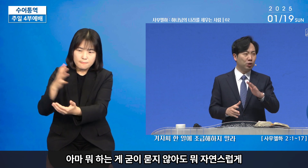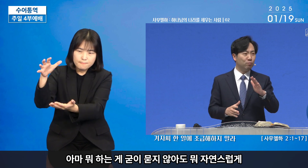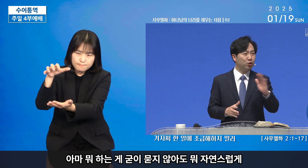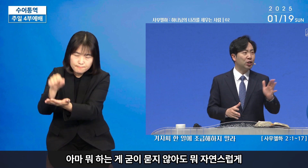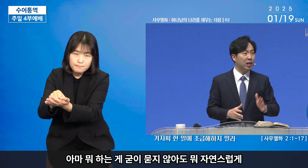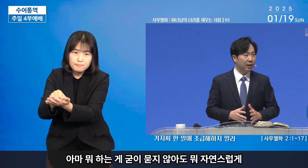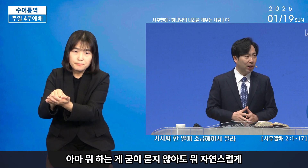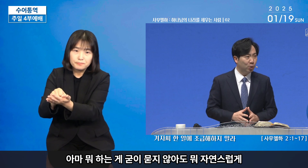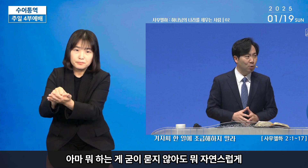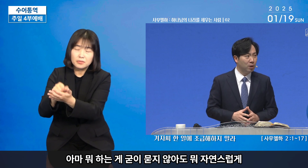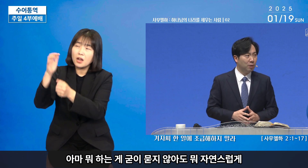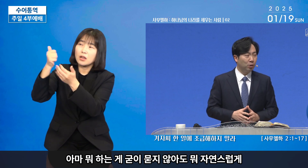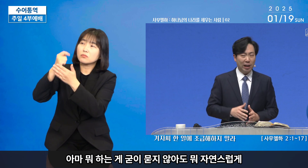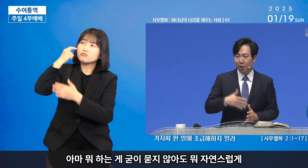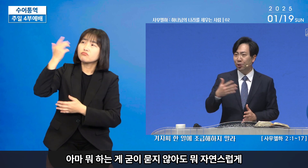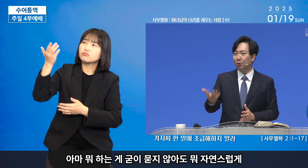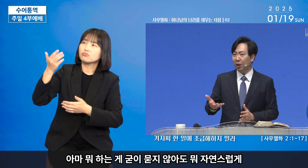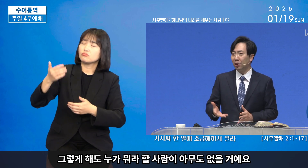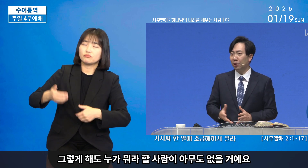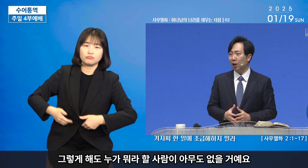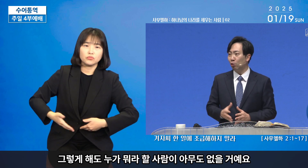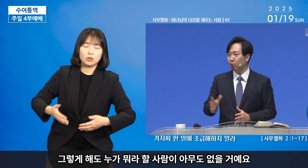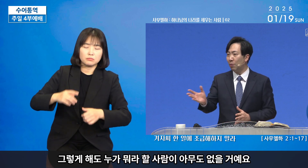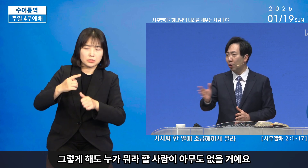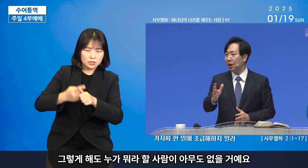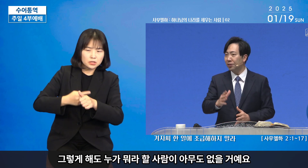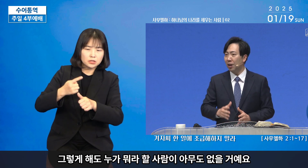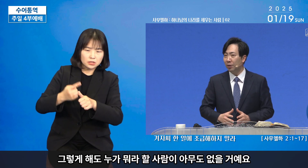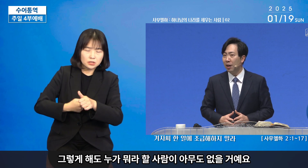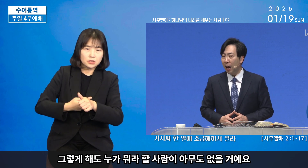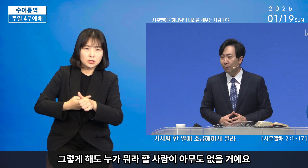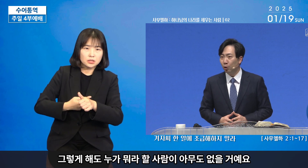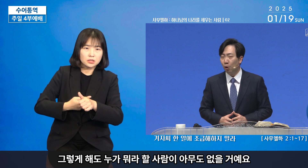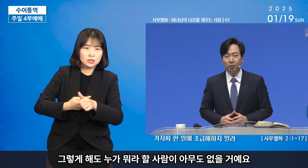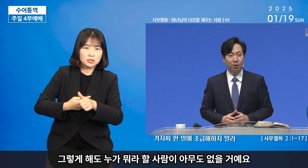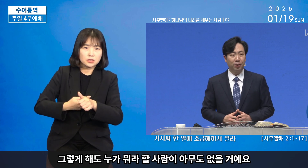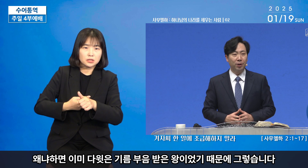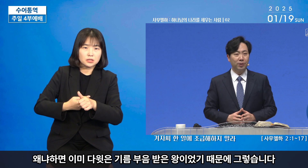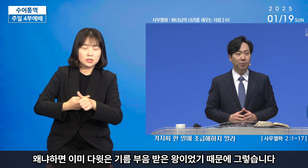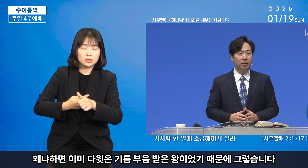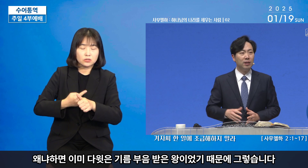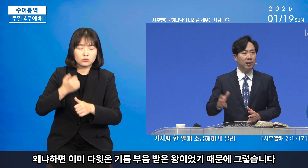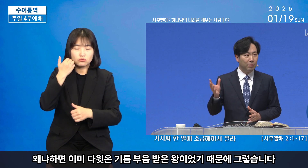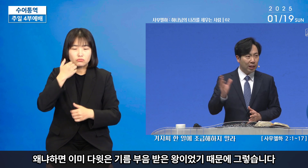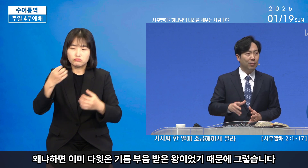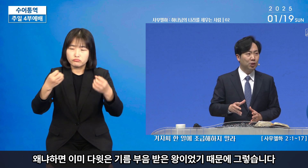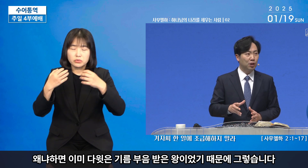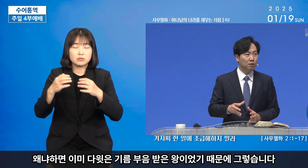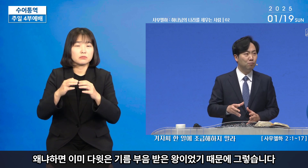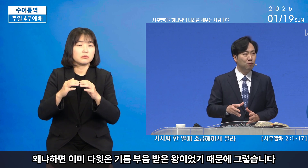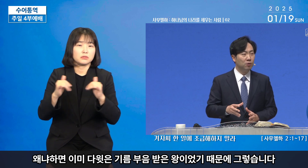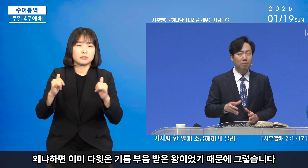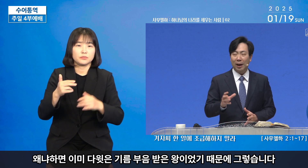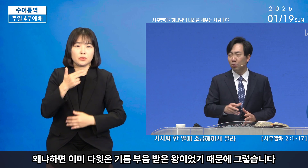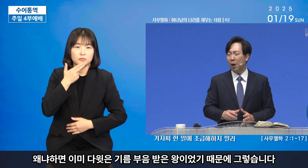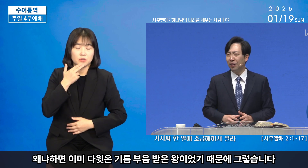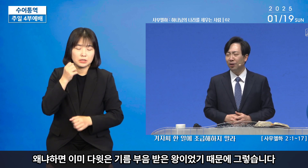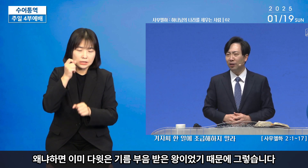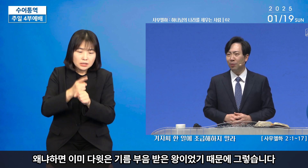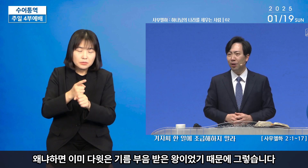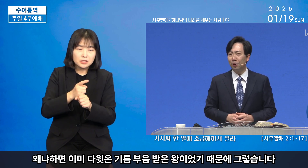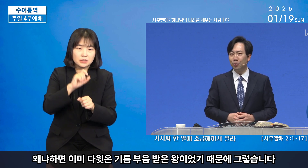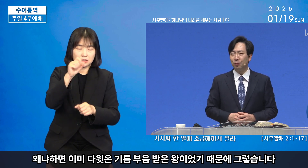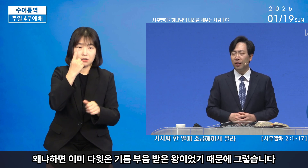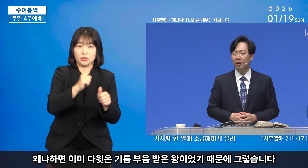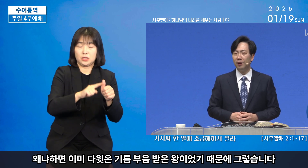하나님께 굳이 묻지 않아도 뭐 자연스럽게 그렇게 해도 누가 뭐라 할 사람이 아무도 없을 거예요. 왜냐하면 이미 다윗은 기름 부음 받은